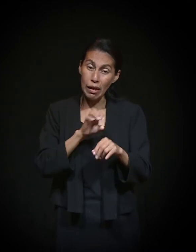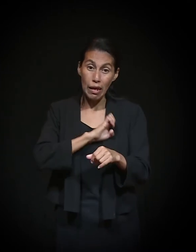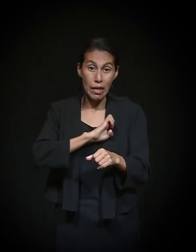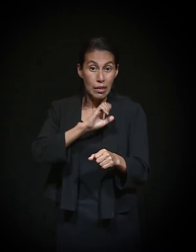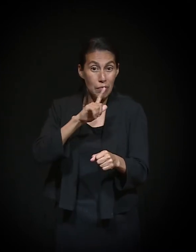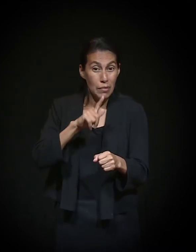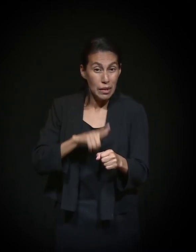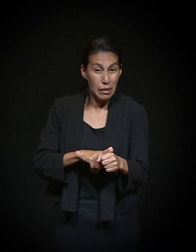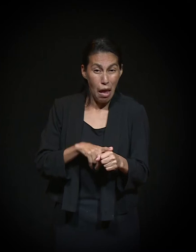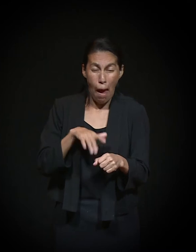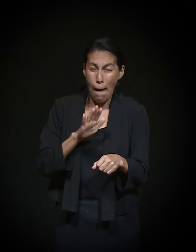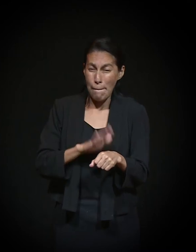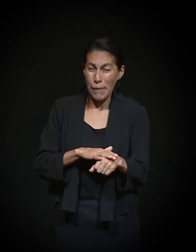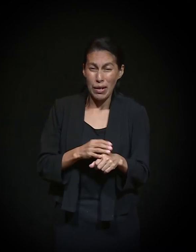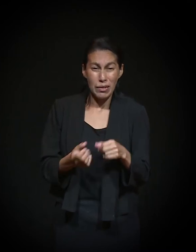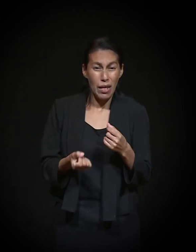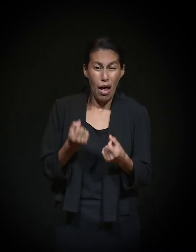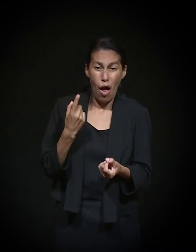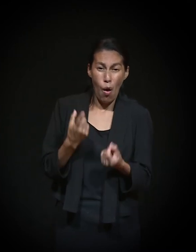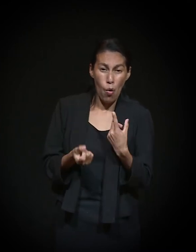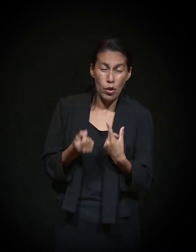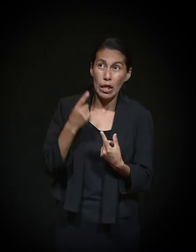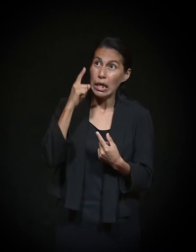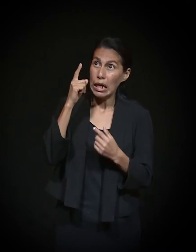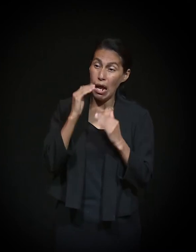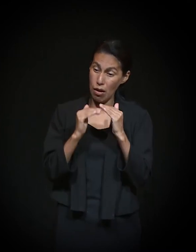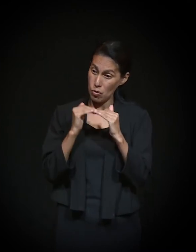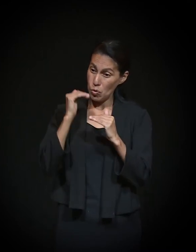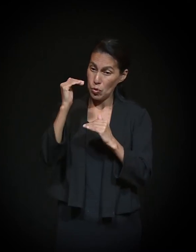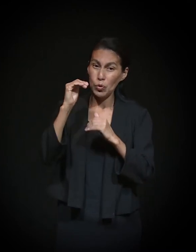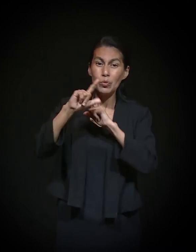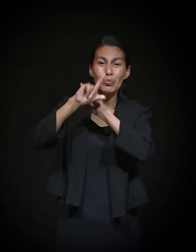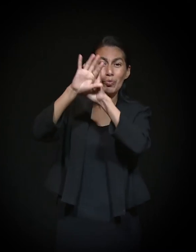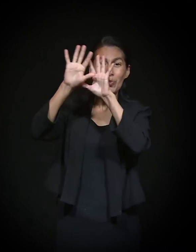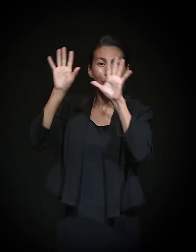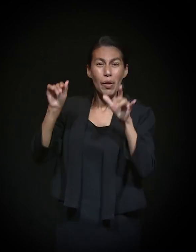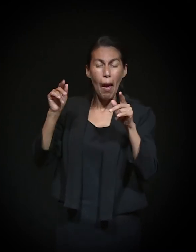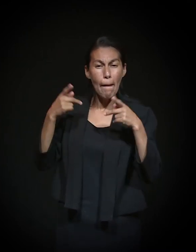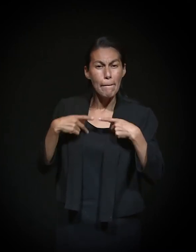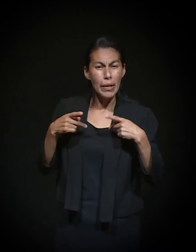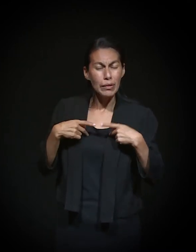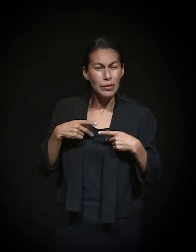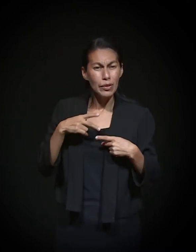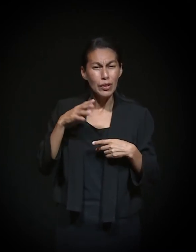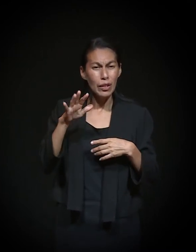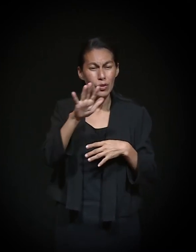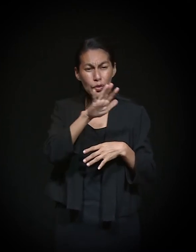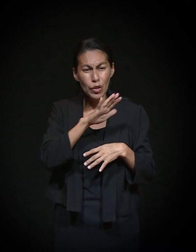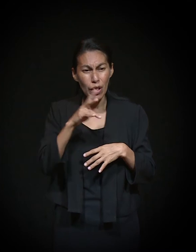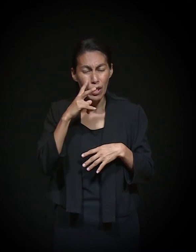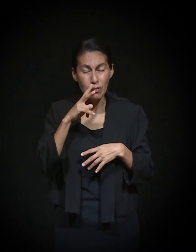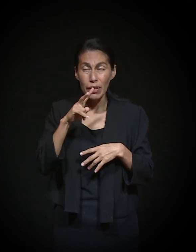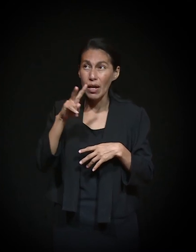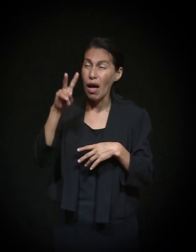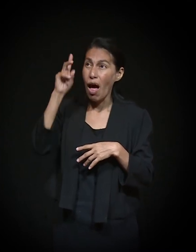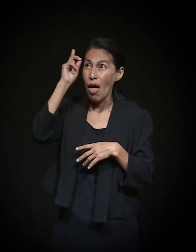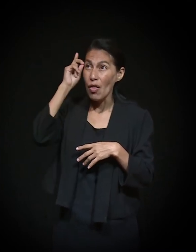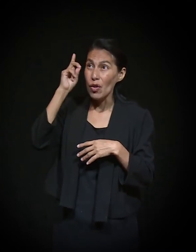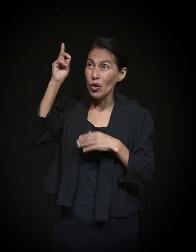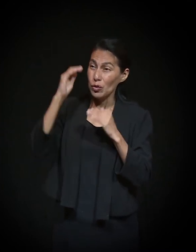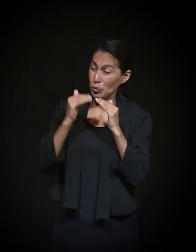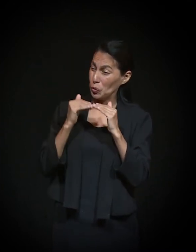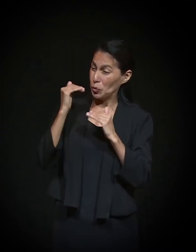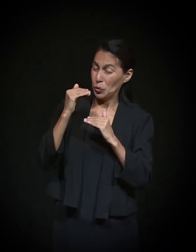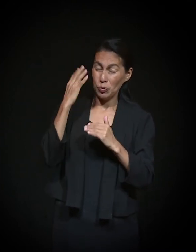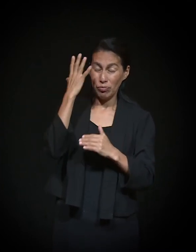aquellas que llegan a la gloria de Cristo, para que el mundo vea cuán bueno es Dios.